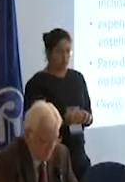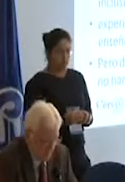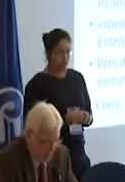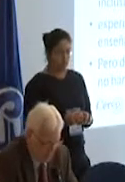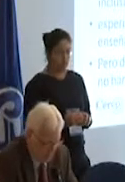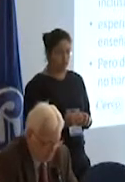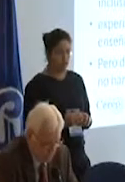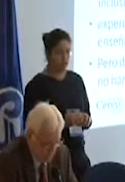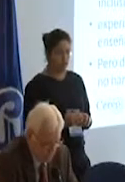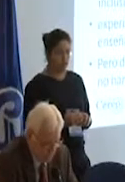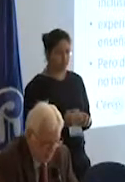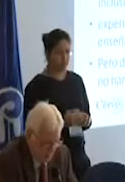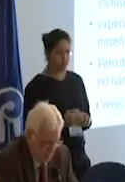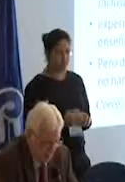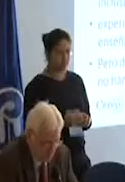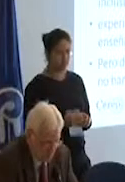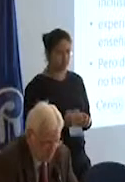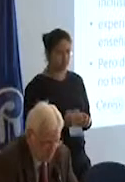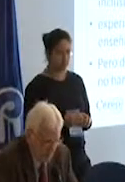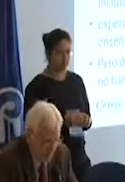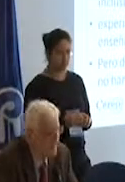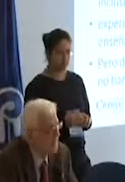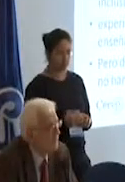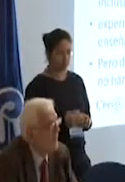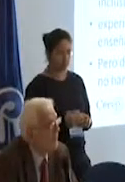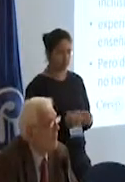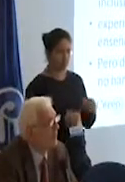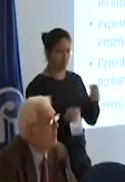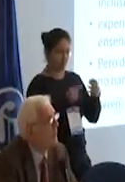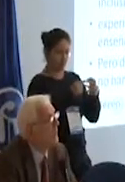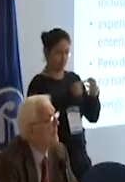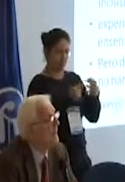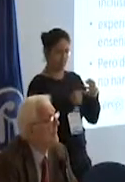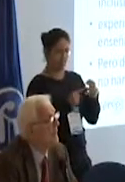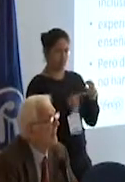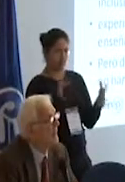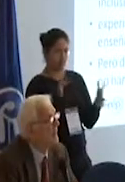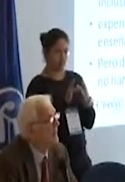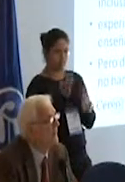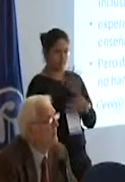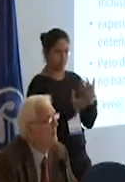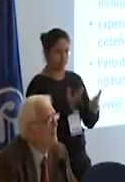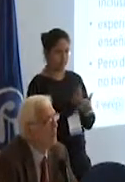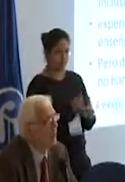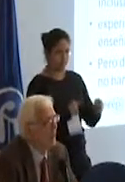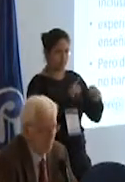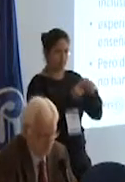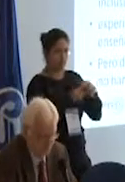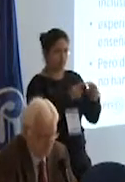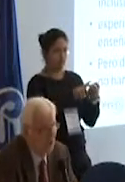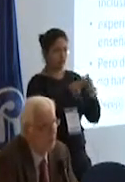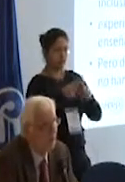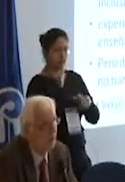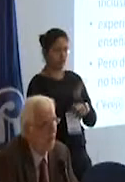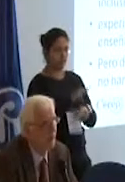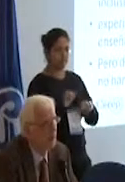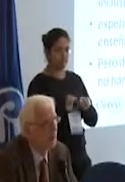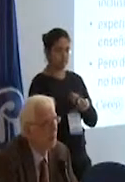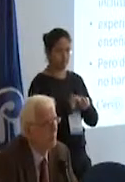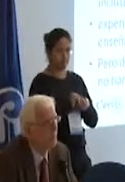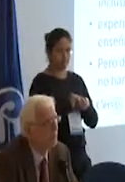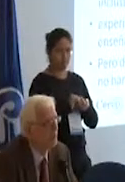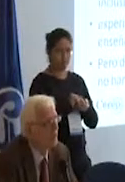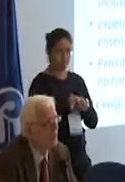Los resultados abordan 3 puntos. Primero, las prácticas puestas,